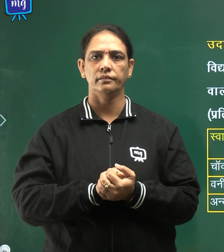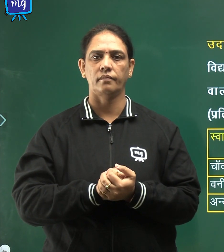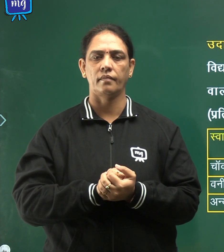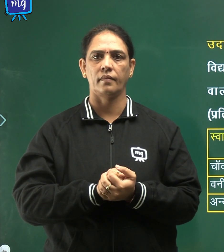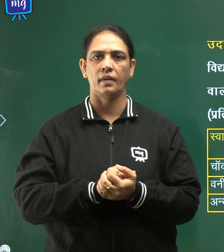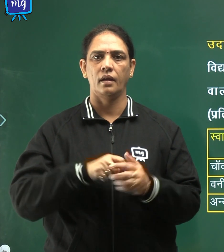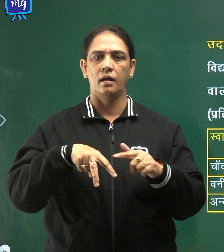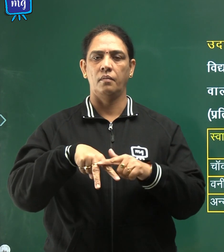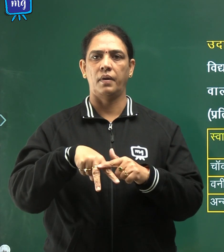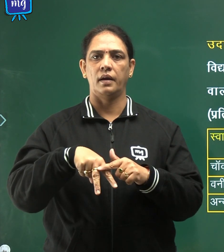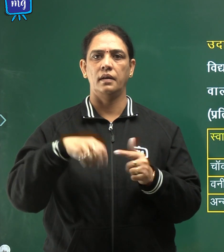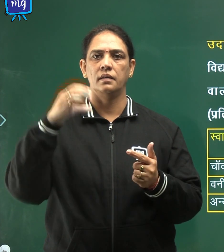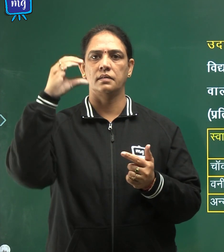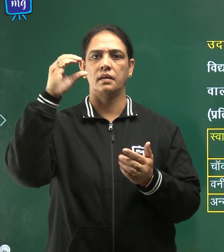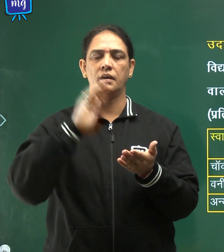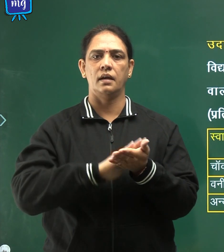पाई चार्टों का